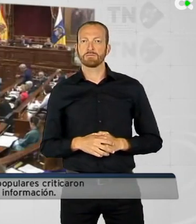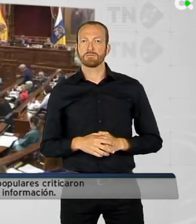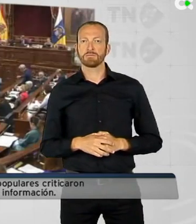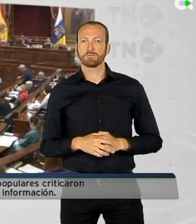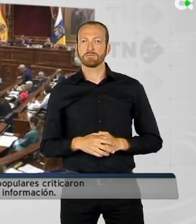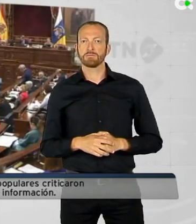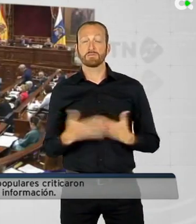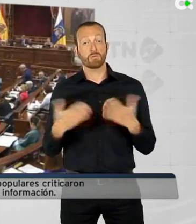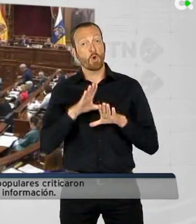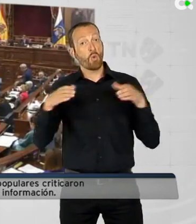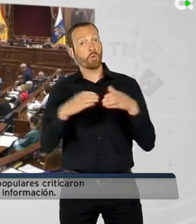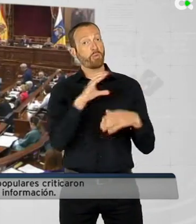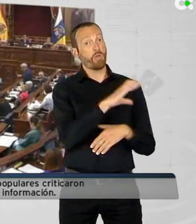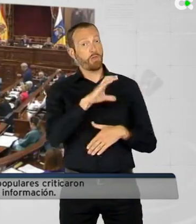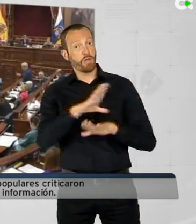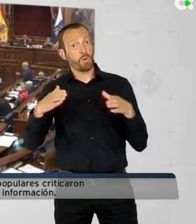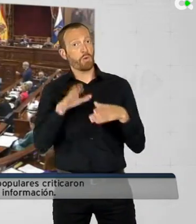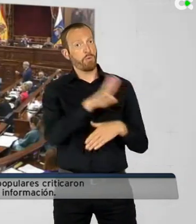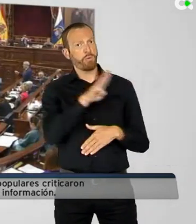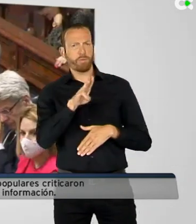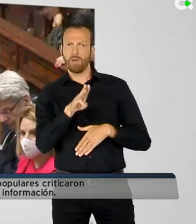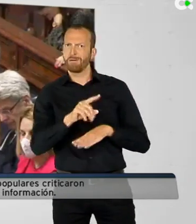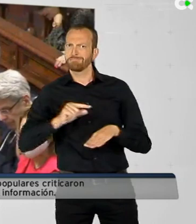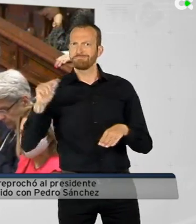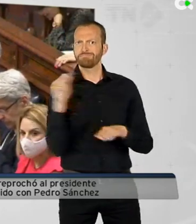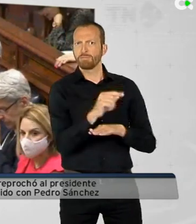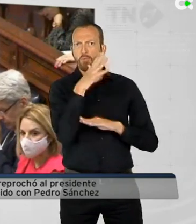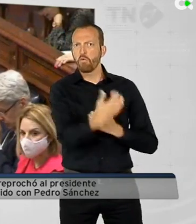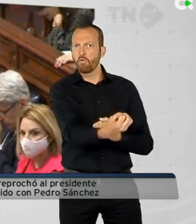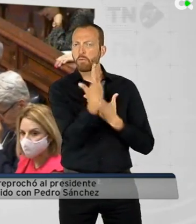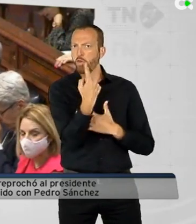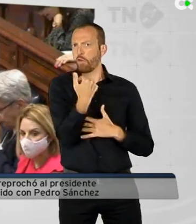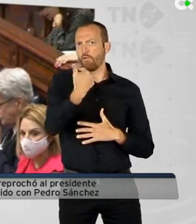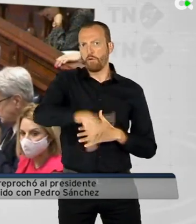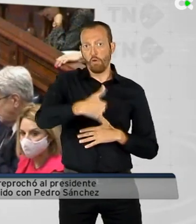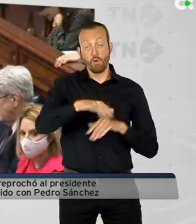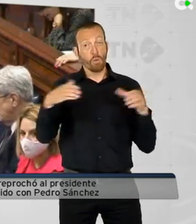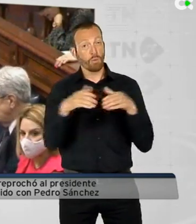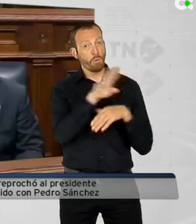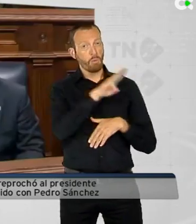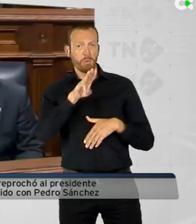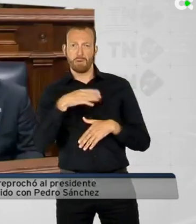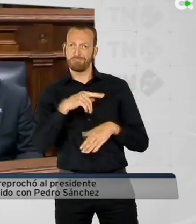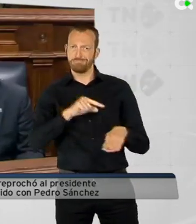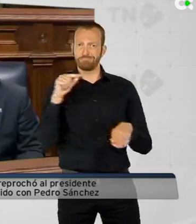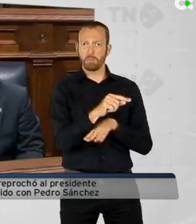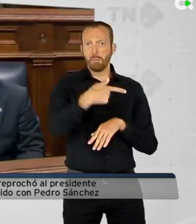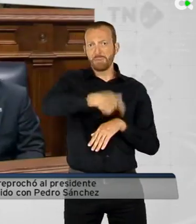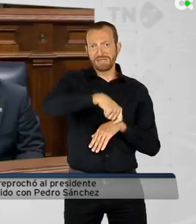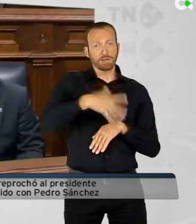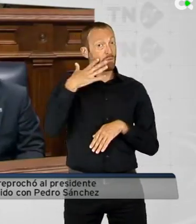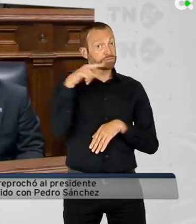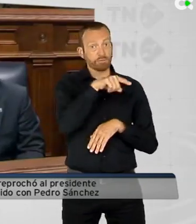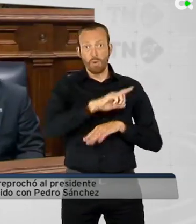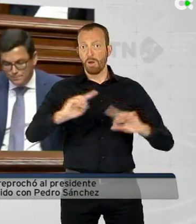Vicepresidente. Nacionalistas y populares criticaron la falta de información. El Partido Popular reprochó al presidente que no se